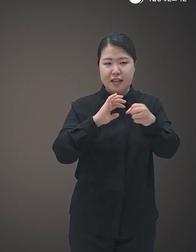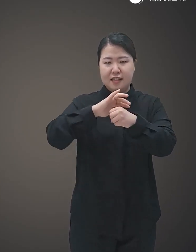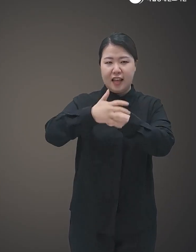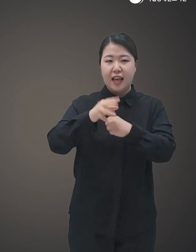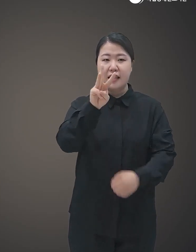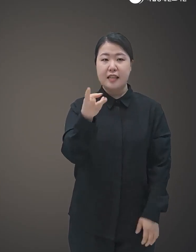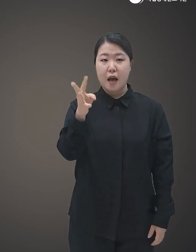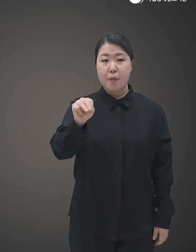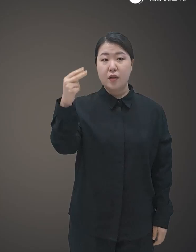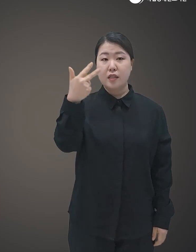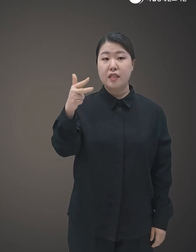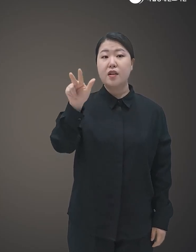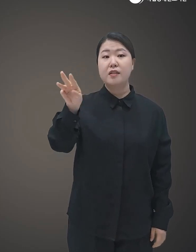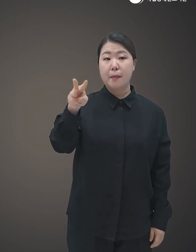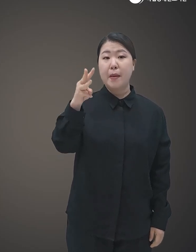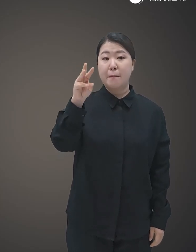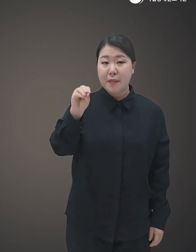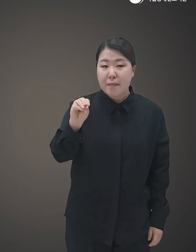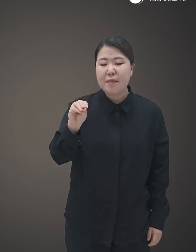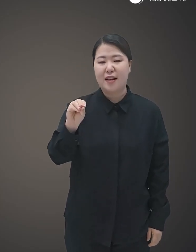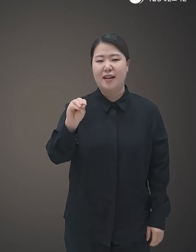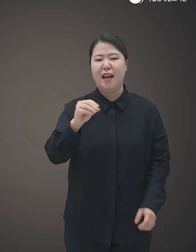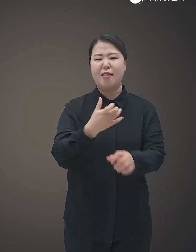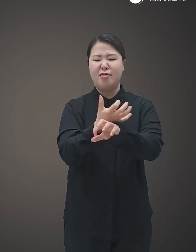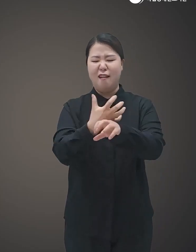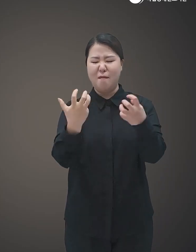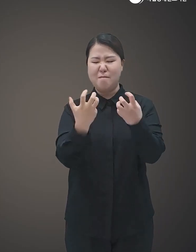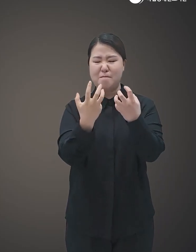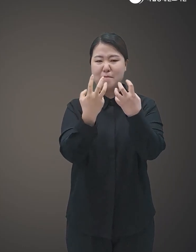세계에 3억 7,300만 마리의 털뭉치들이지요.